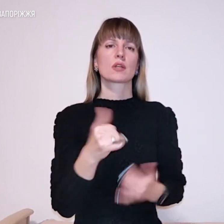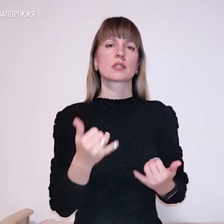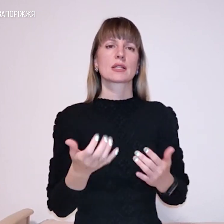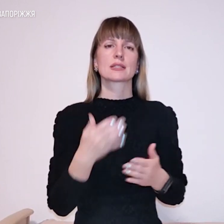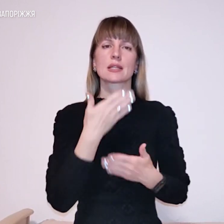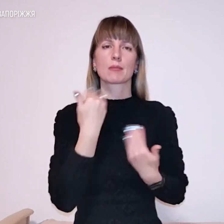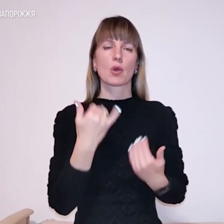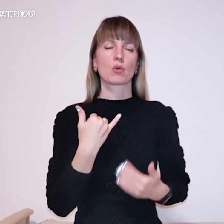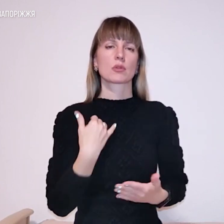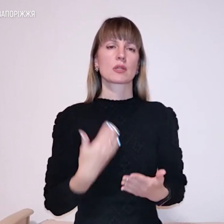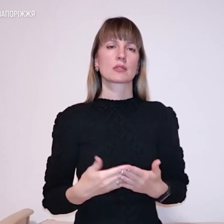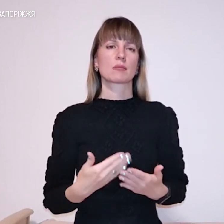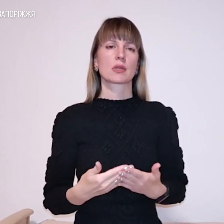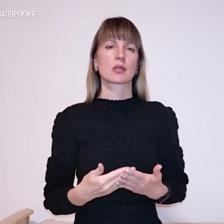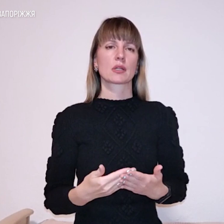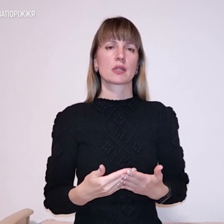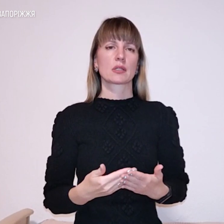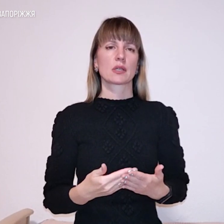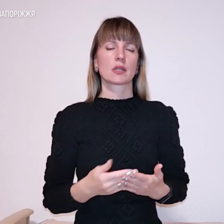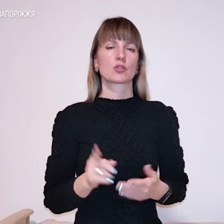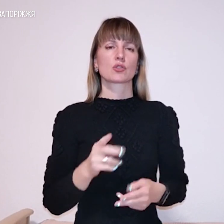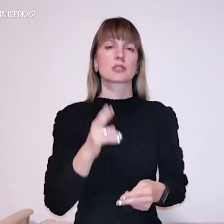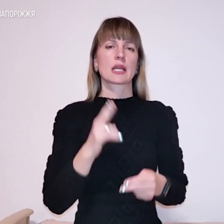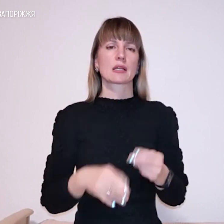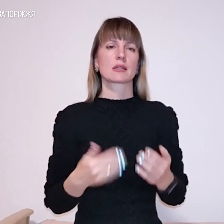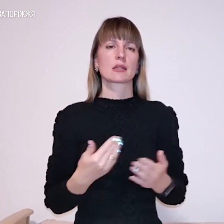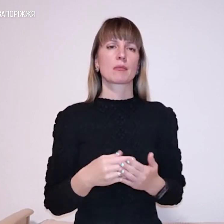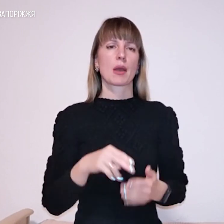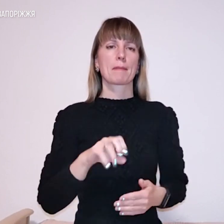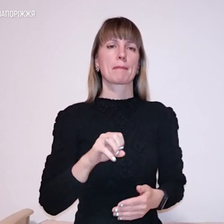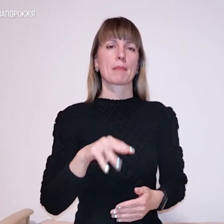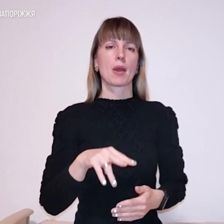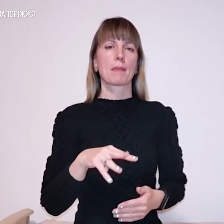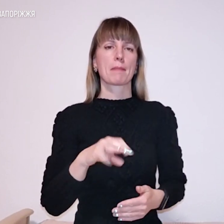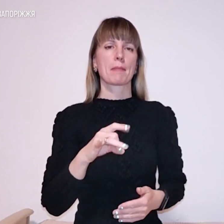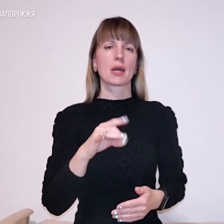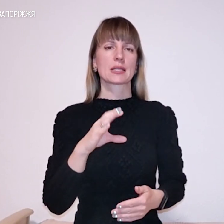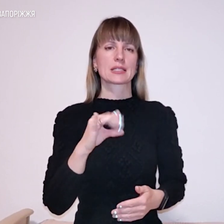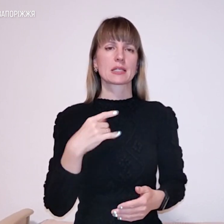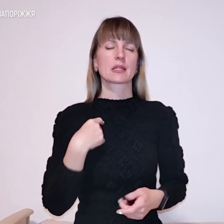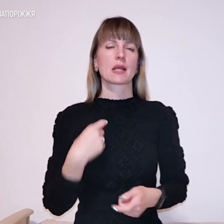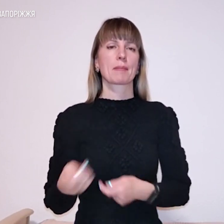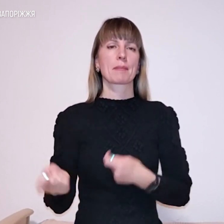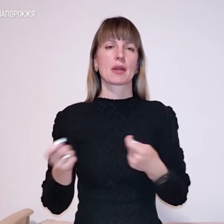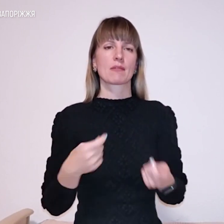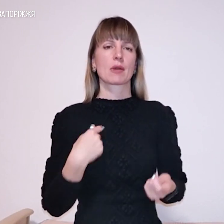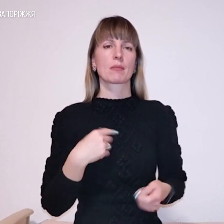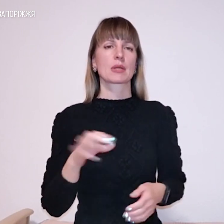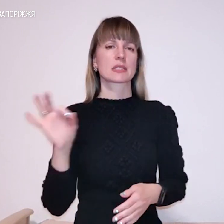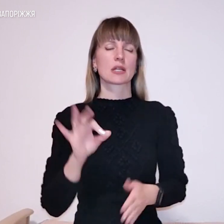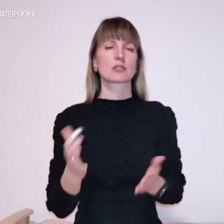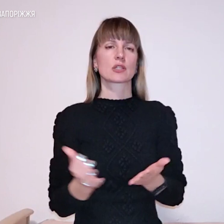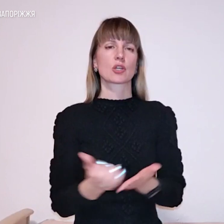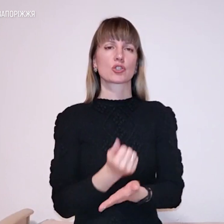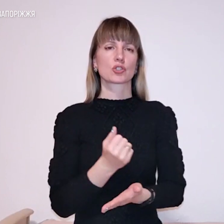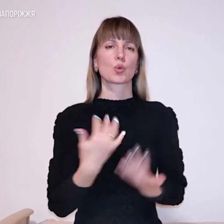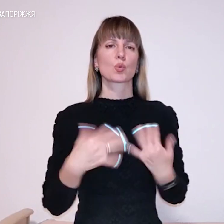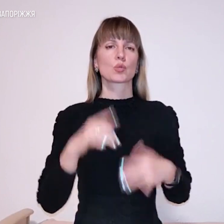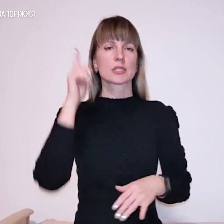немає, а у нас там... Не знаю, щось закінчилось, наприклад, там памперси якісь, ну і нам там привезли, і ми одразу знайшли, тобто вже знаємо, до кого